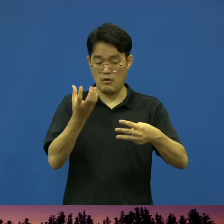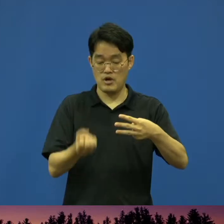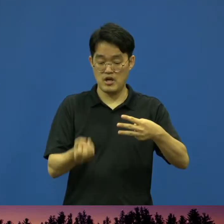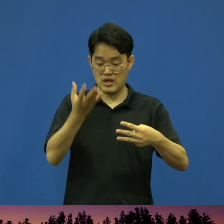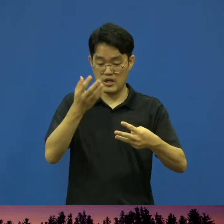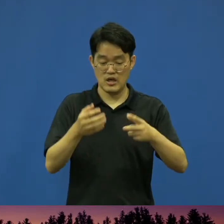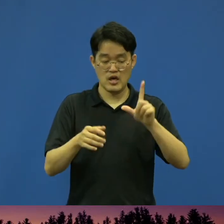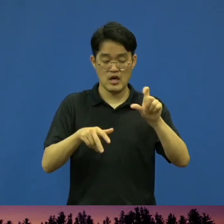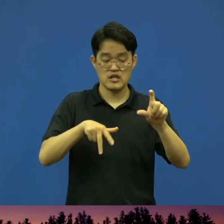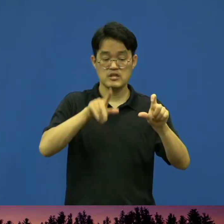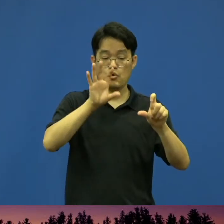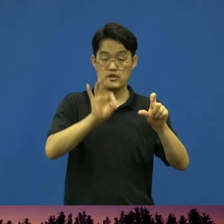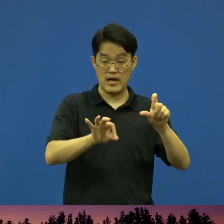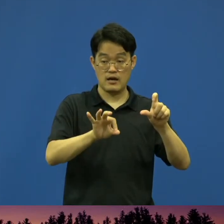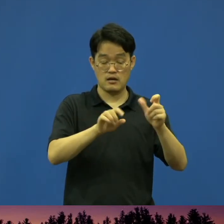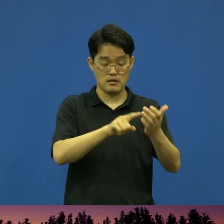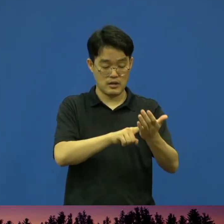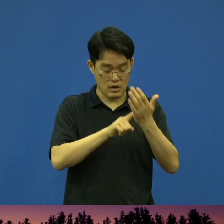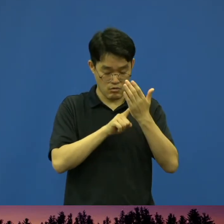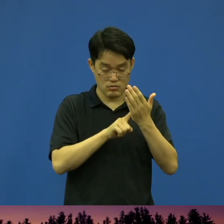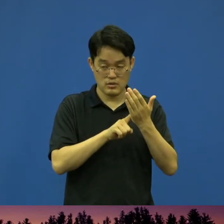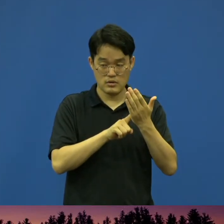특징을 가지게 됩니다.